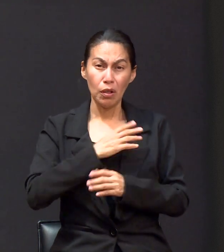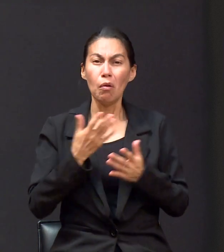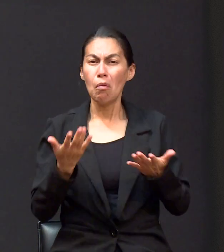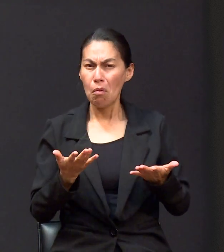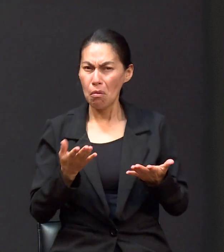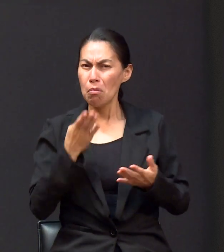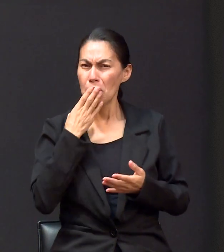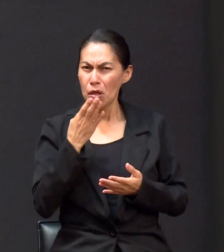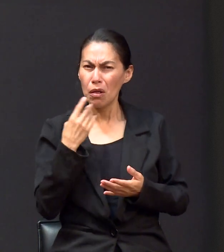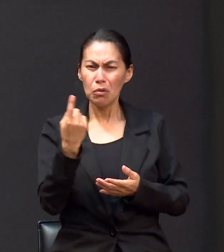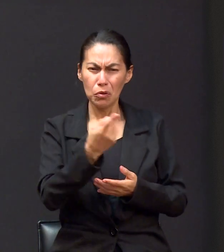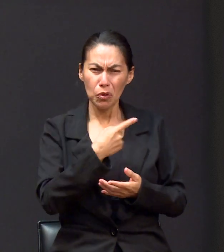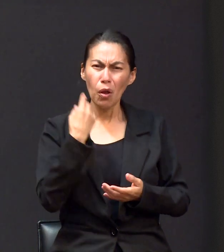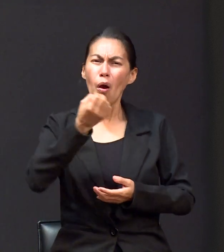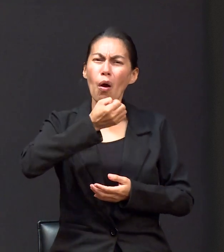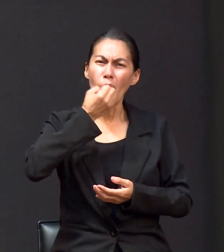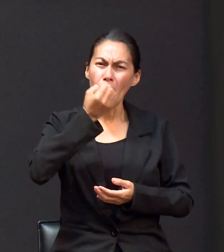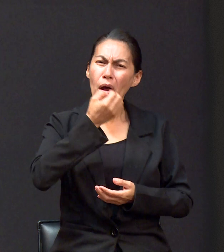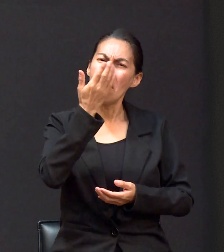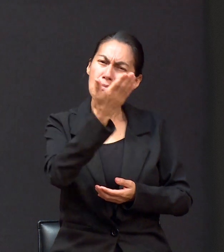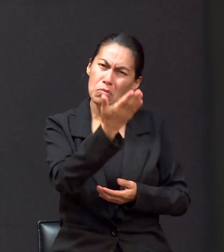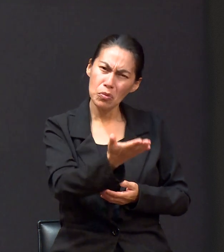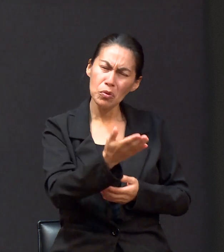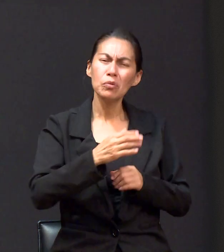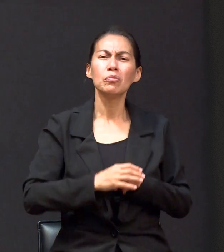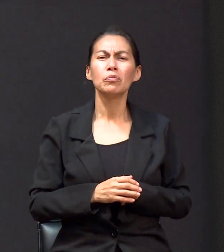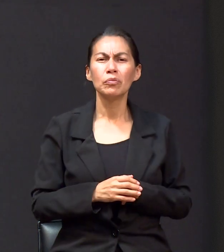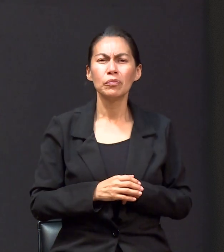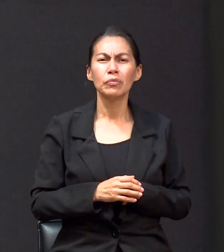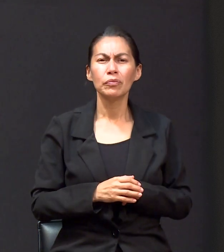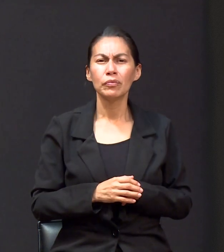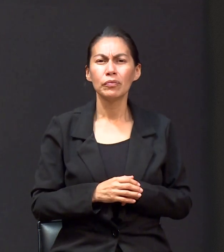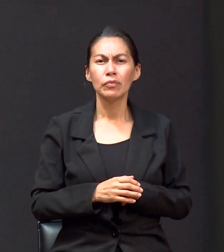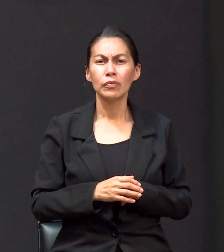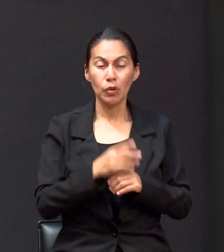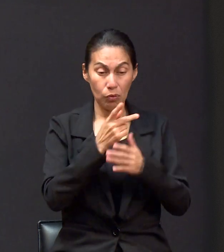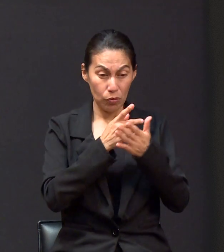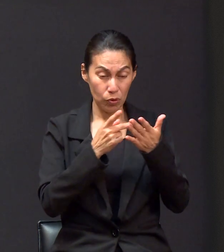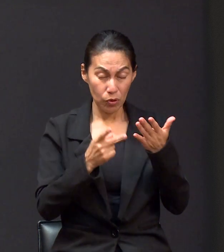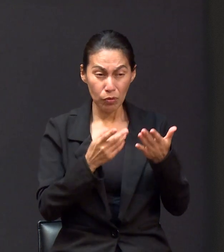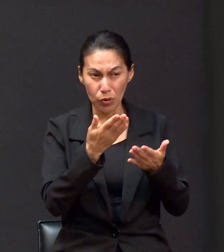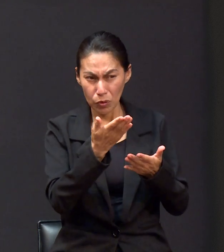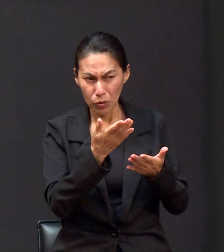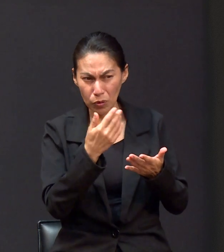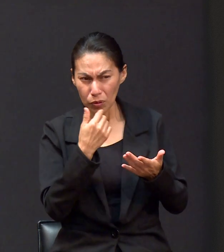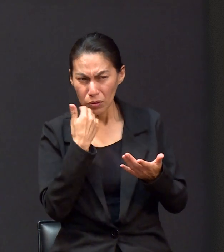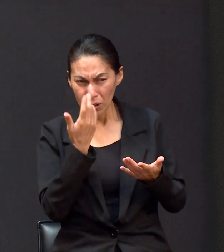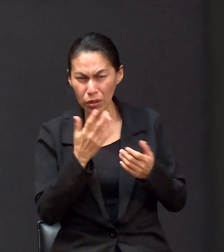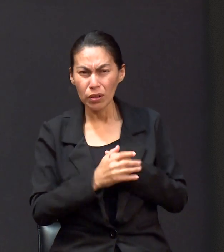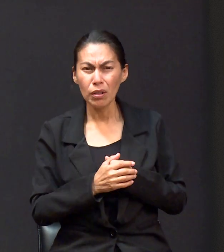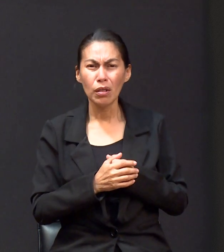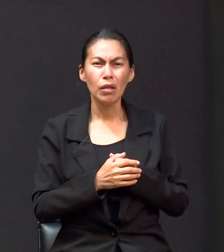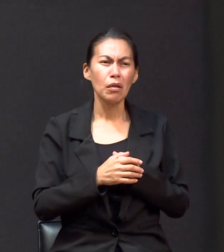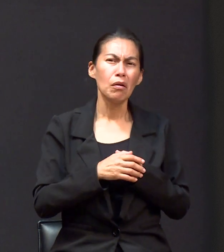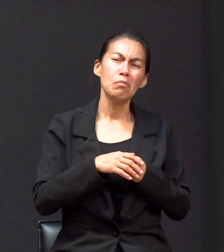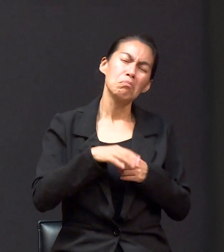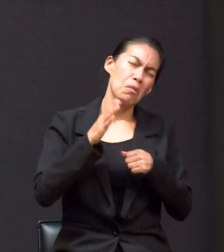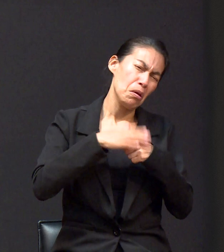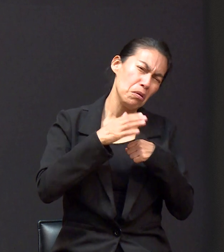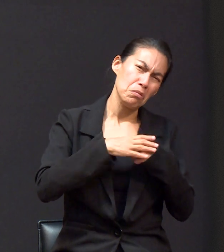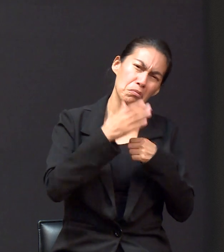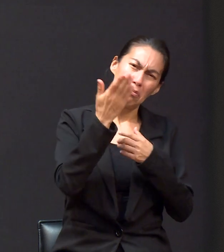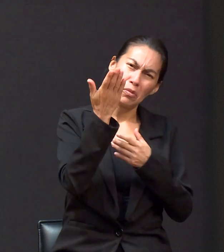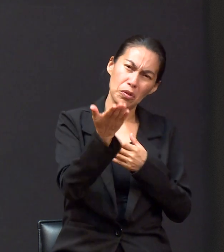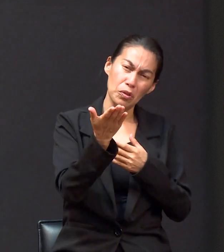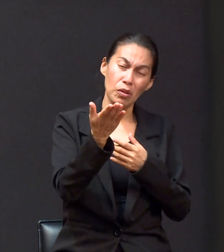Pues bueno, que nos vamos a unir todos para orar por estas peticiones que tú tienes en el programa, más las peticiones